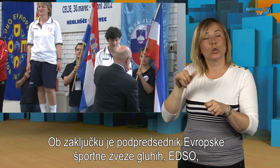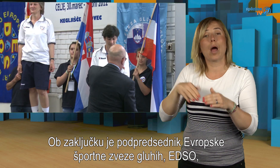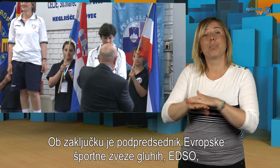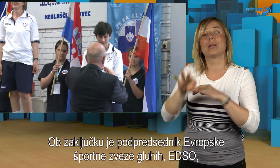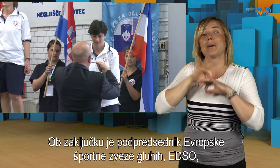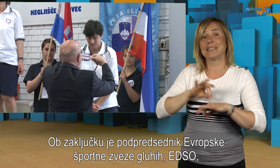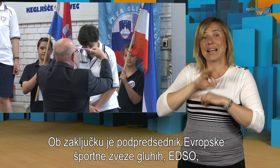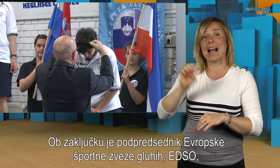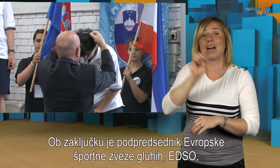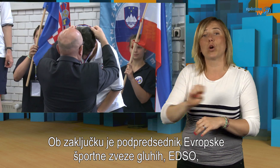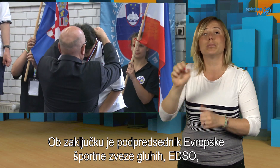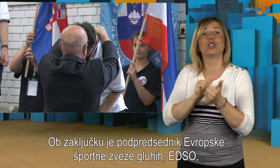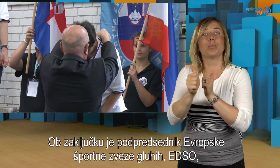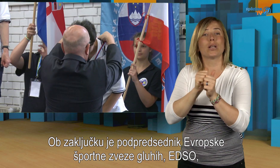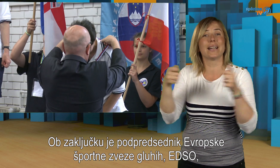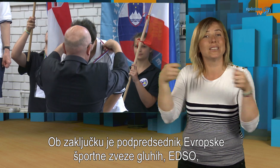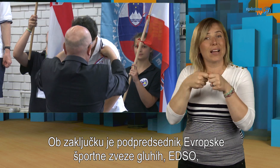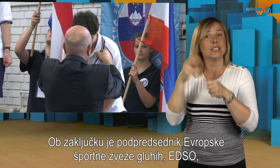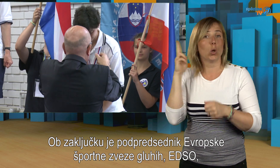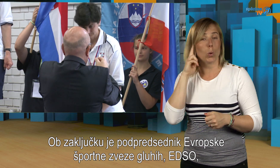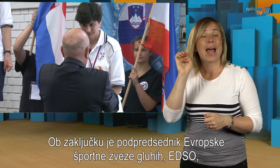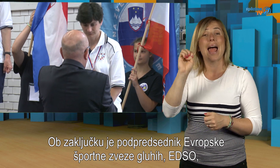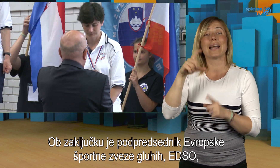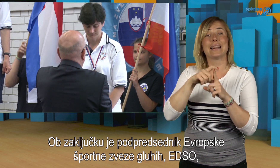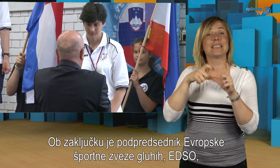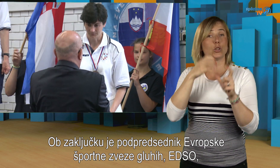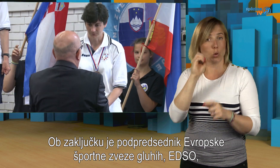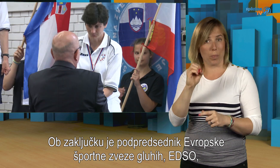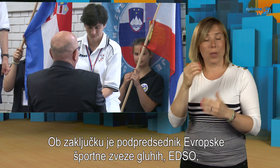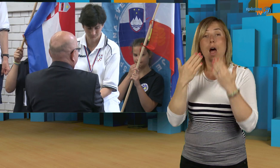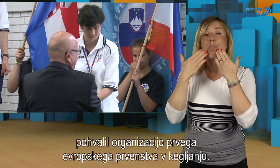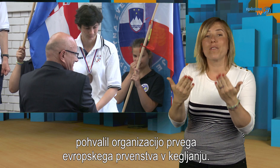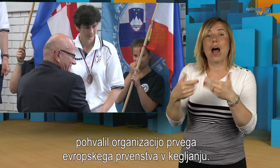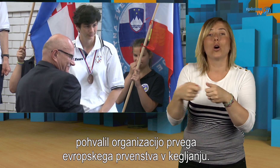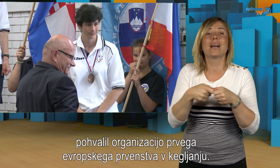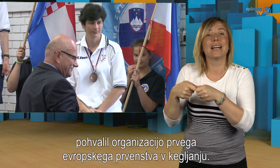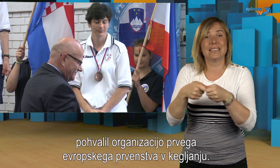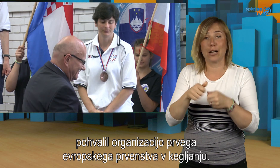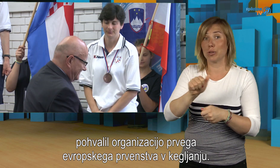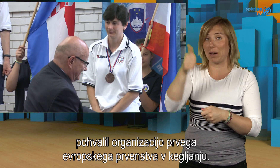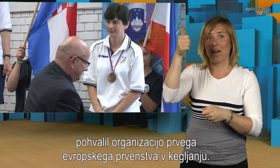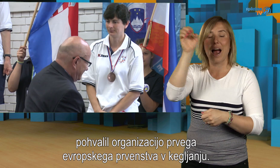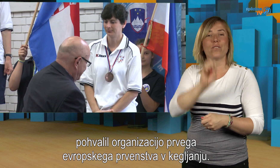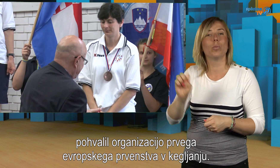je podpredsednik Evropske športne zveze gluhih ETSO pohvalil organizacijo prvega Evropskega prvenstva v